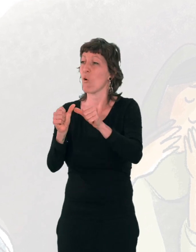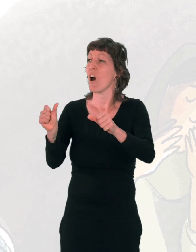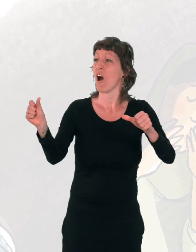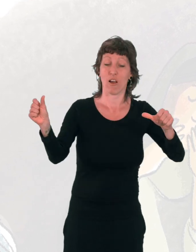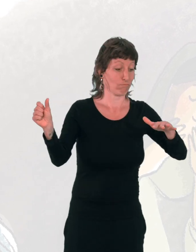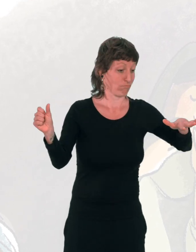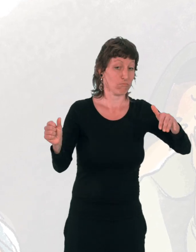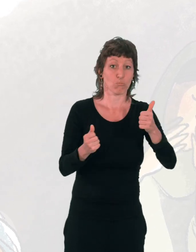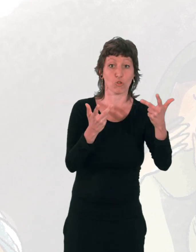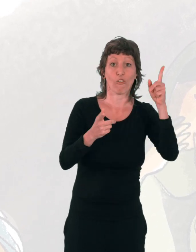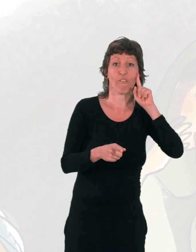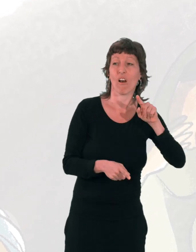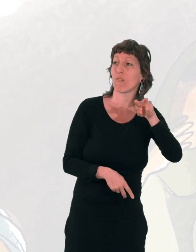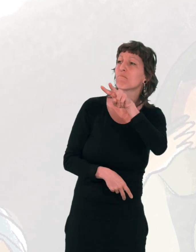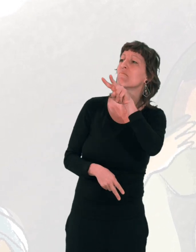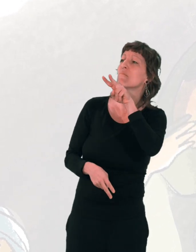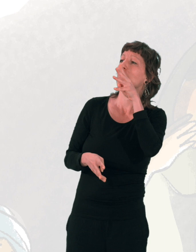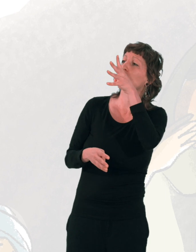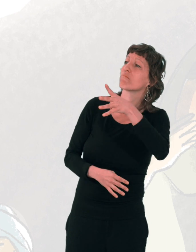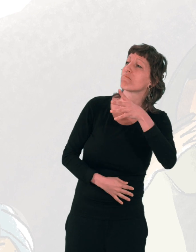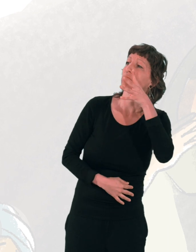Quelques femmes aussi sont là, et elles regardent de loin.